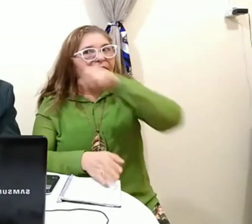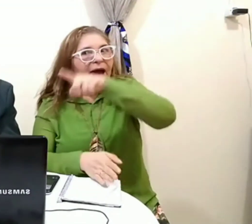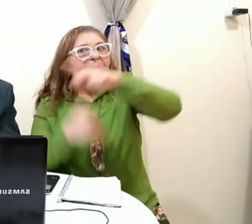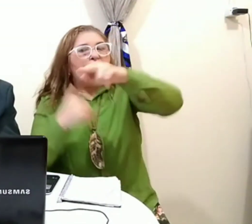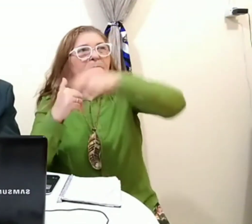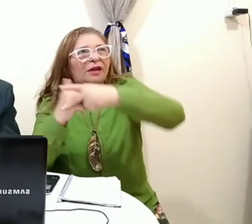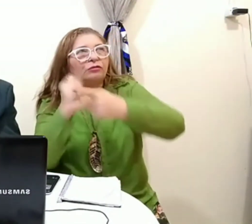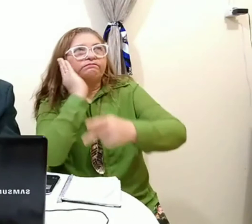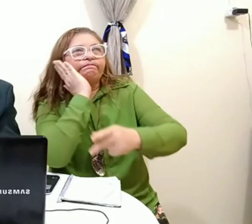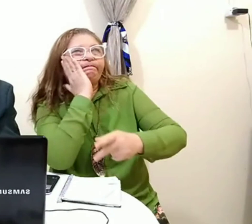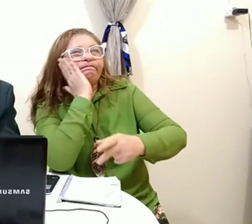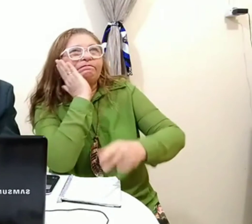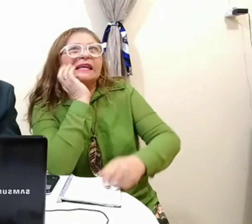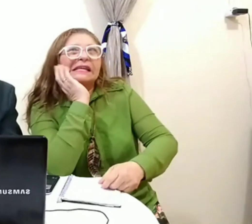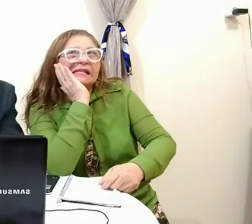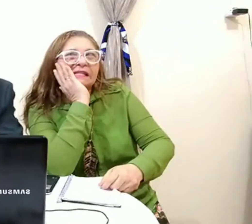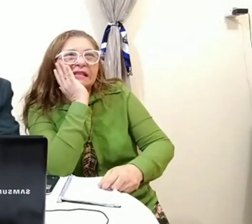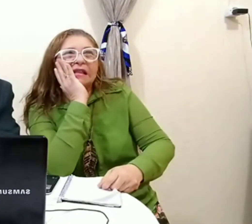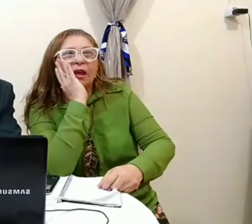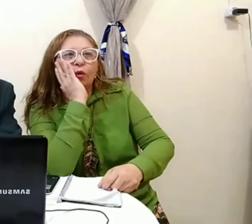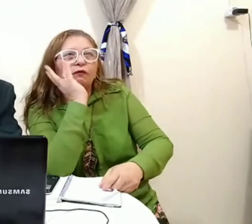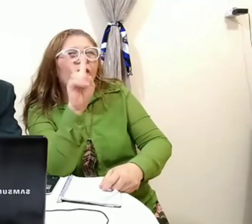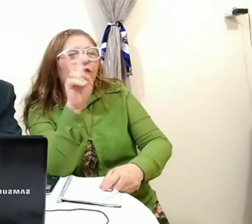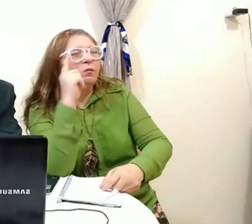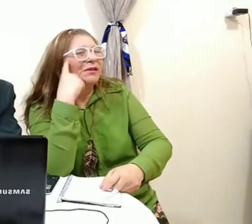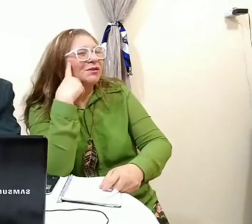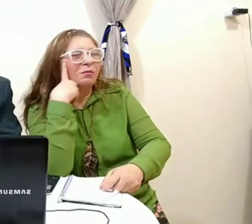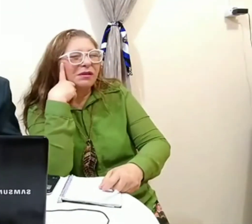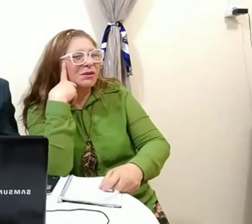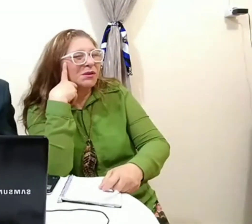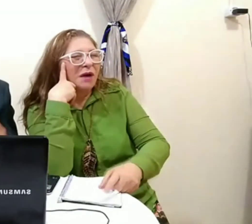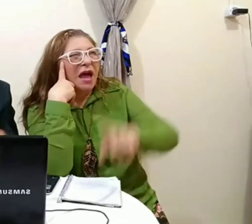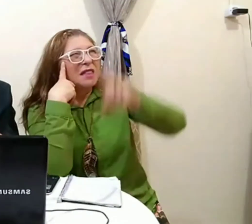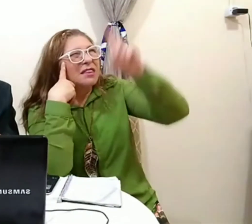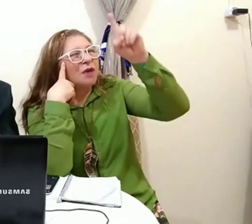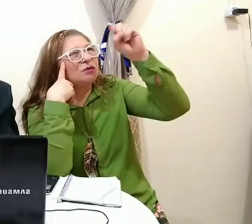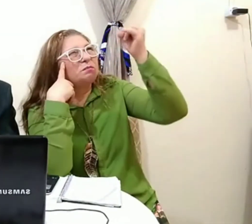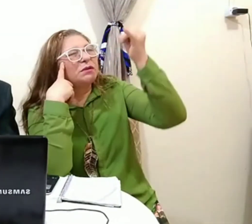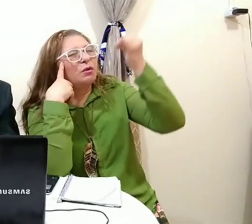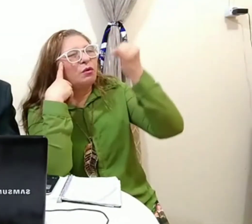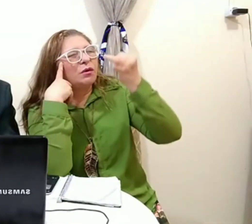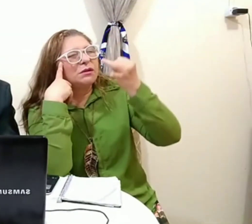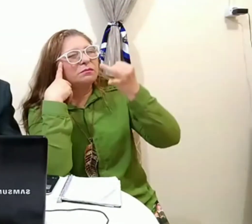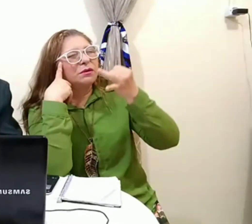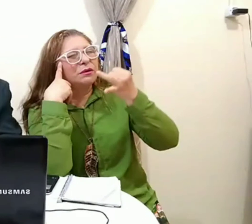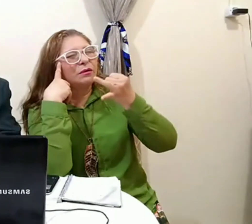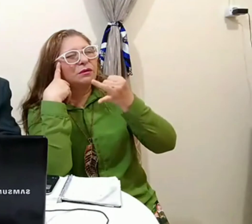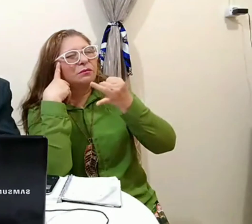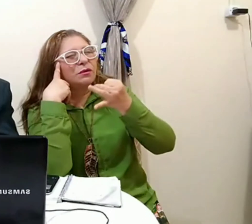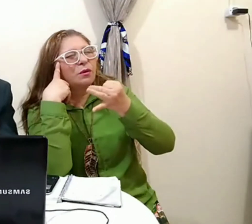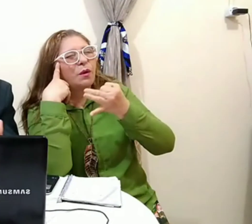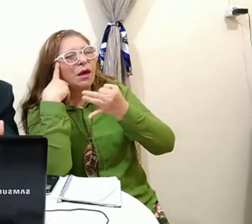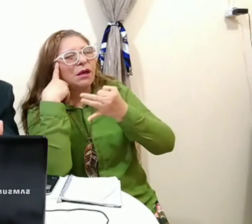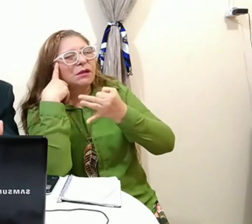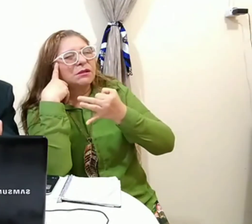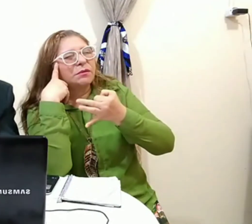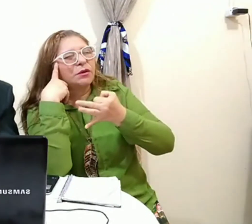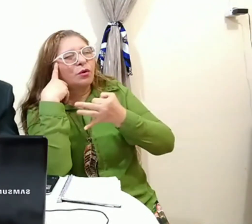os servos de Cornélio para pregar a palavra. Enquanto Pedro estava pensando sobre o